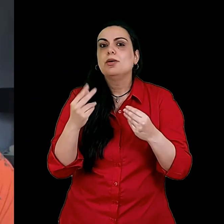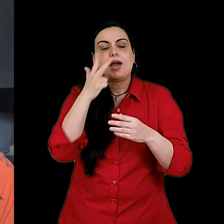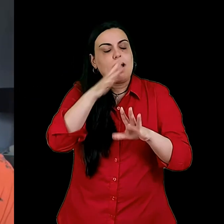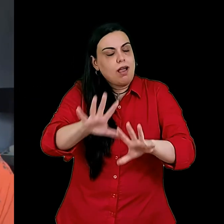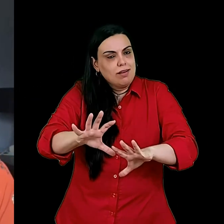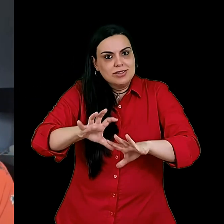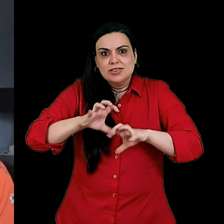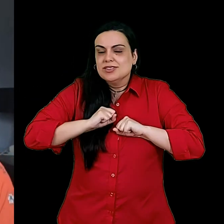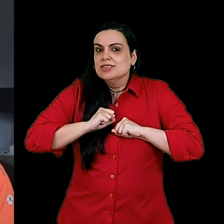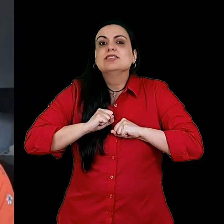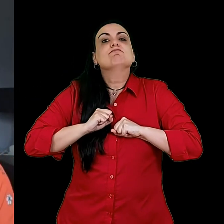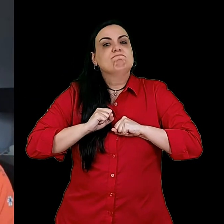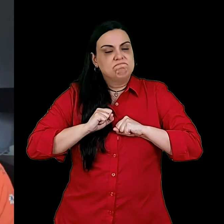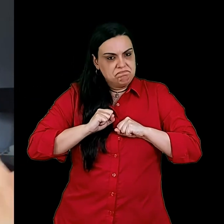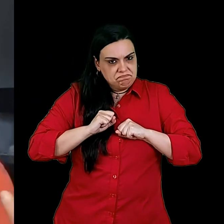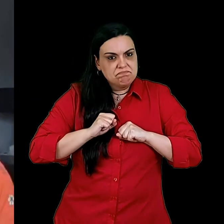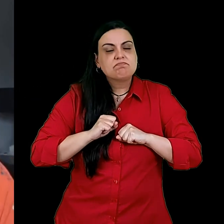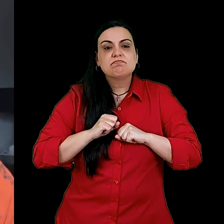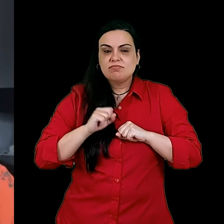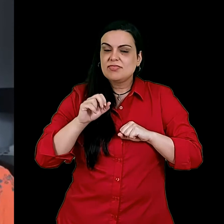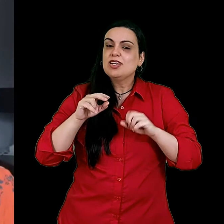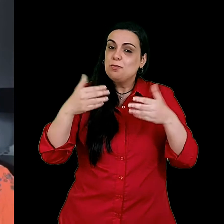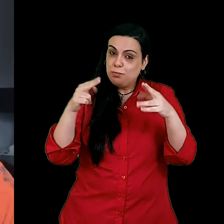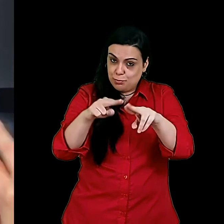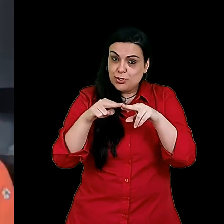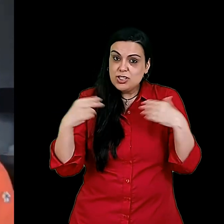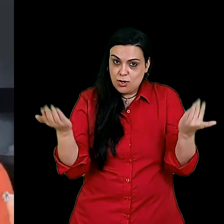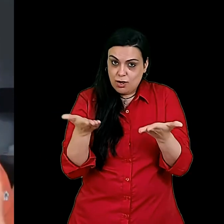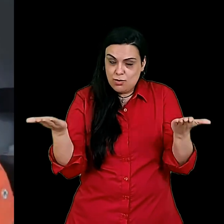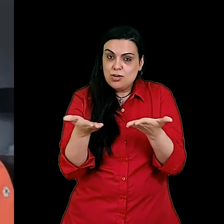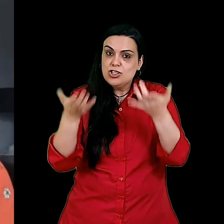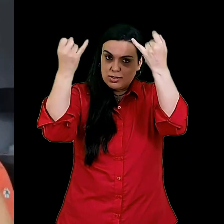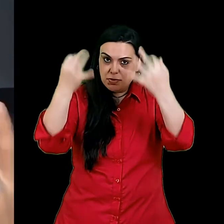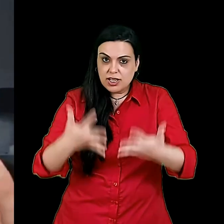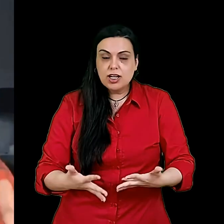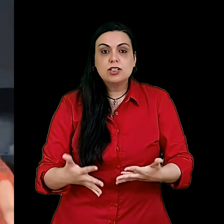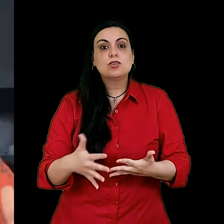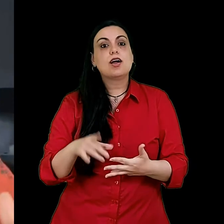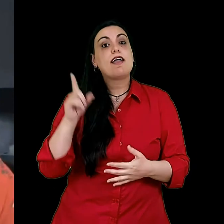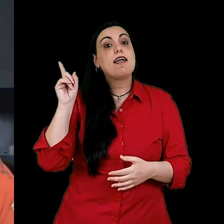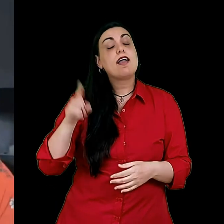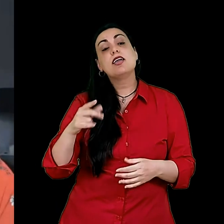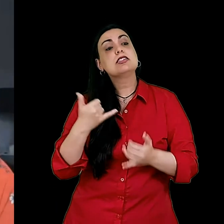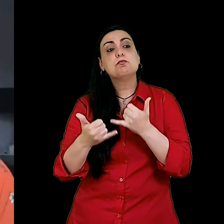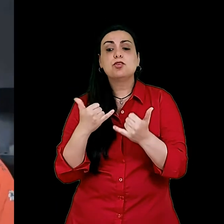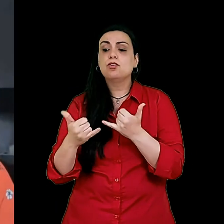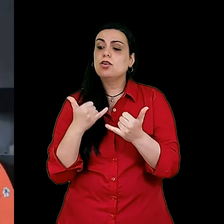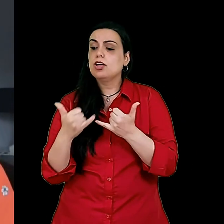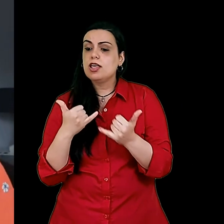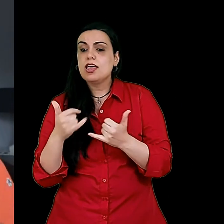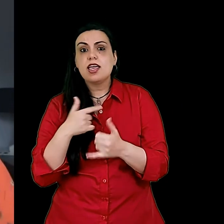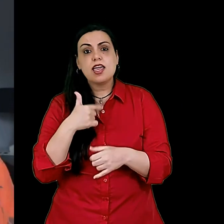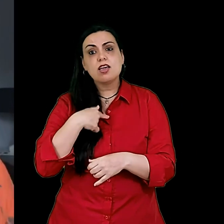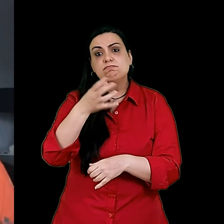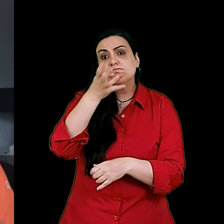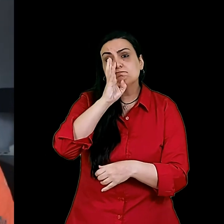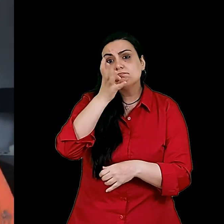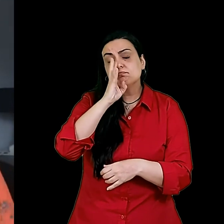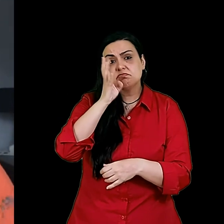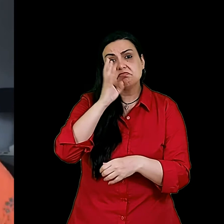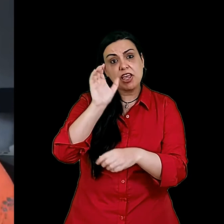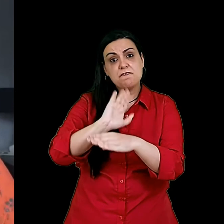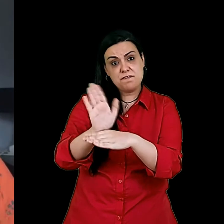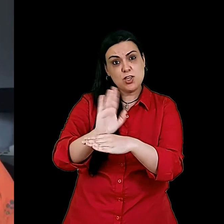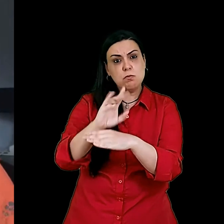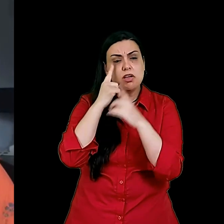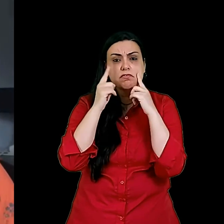isso na narrativa. É muito inspirador, tá? É inspirador. E é sobre essa inspiração que nós estamos falando. Então eu lá de